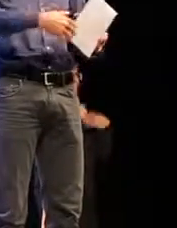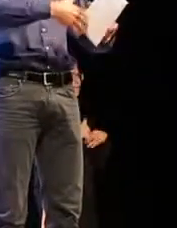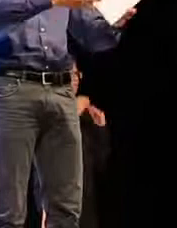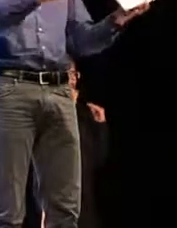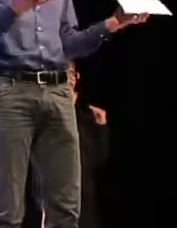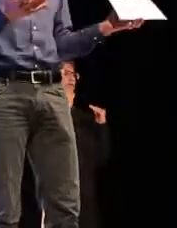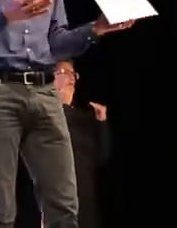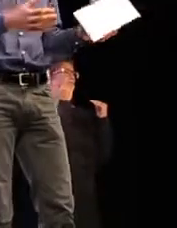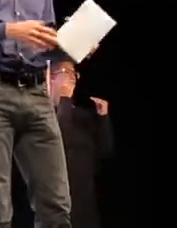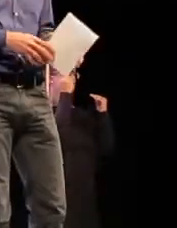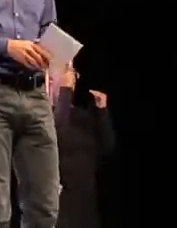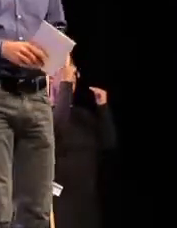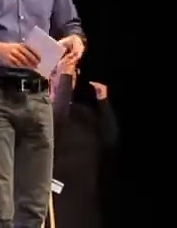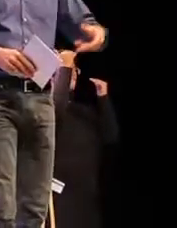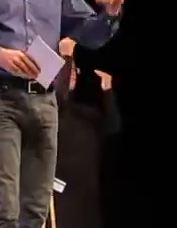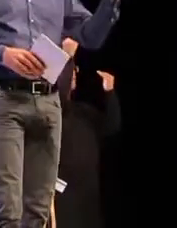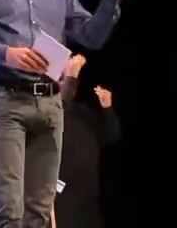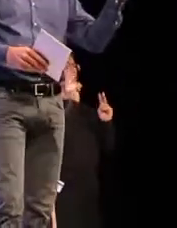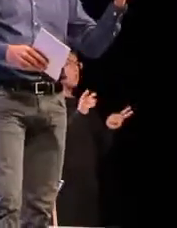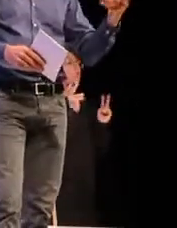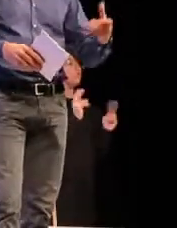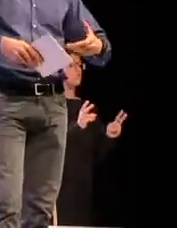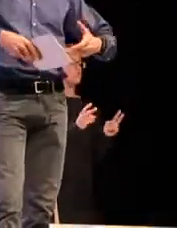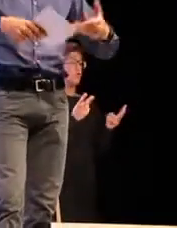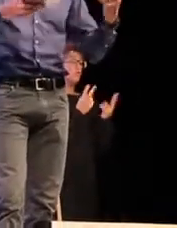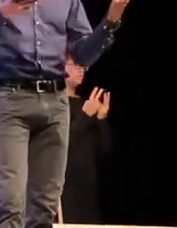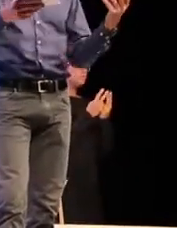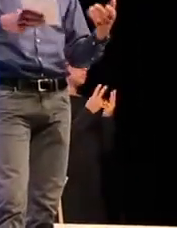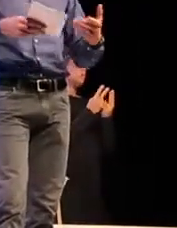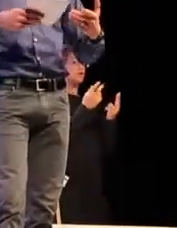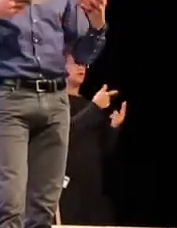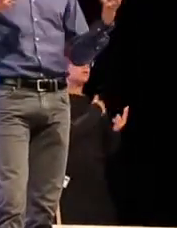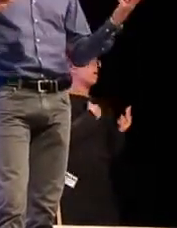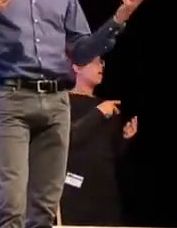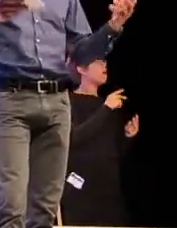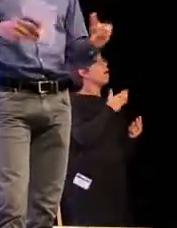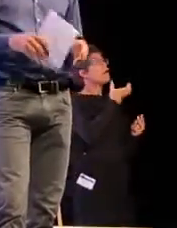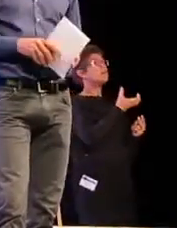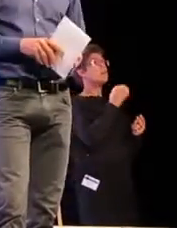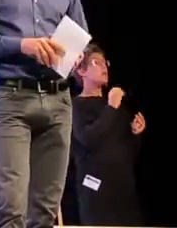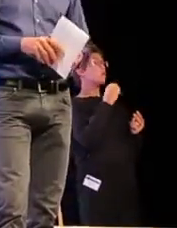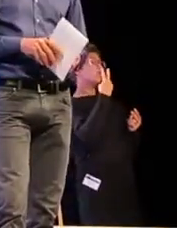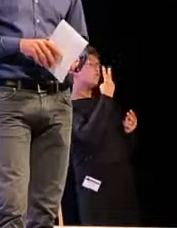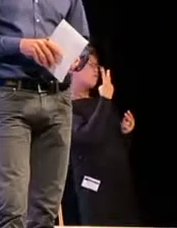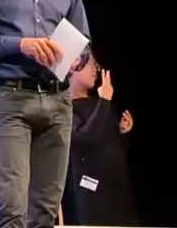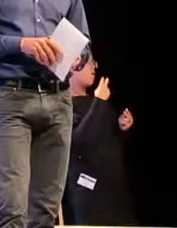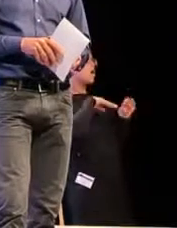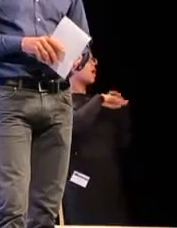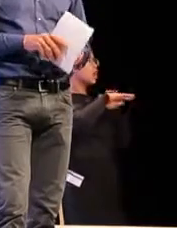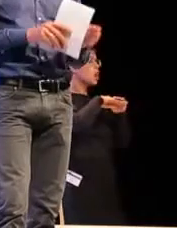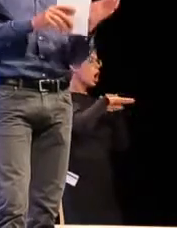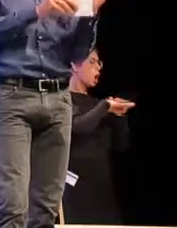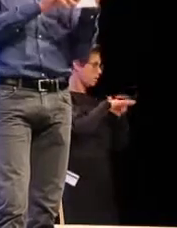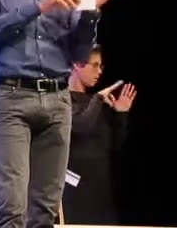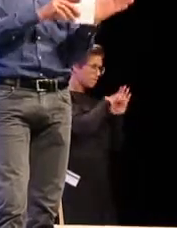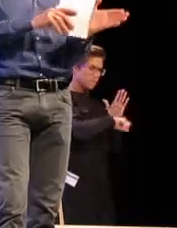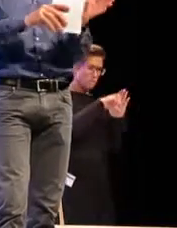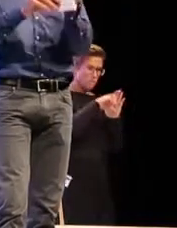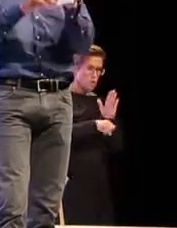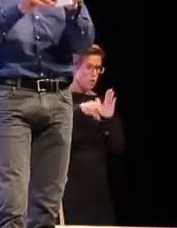absorberar värme ända tills att vi förlorar metanlager, koldioxidlager från våra ekosystem på jorden.